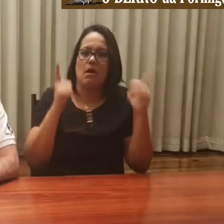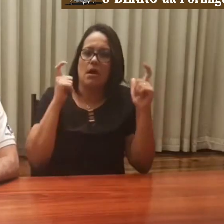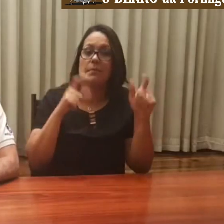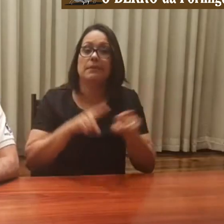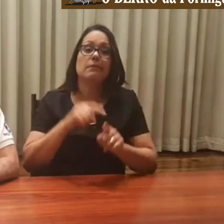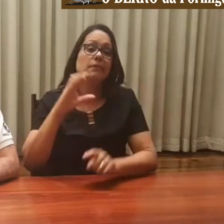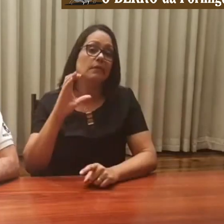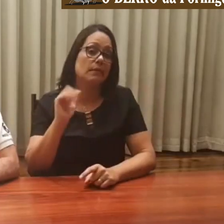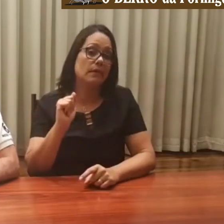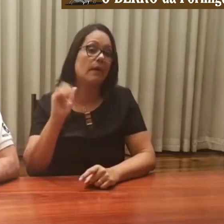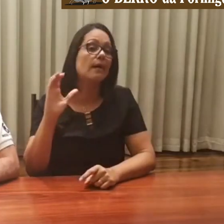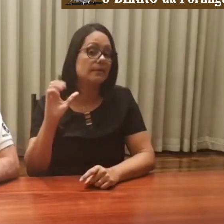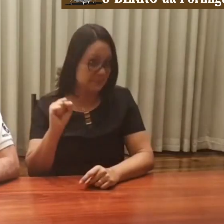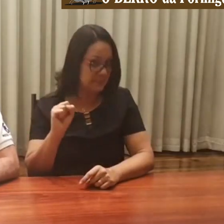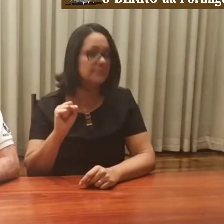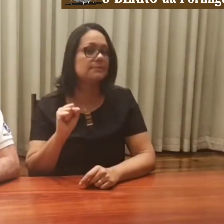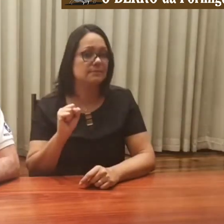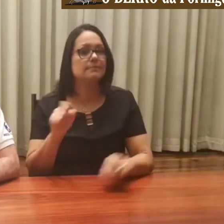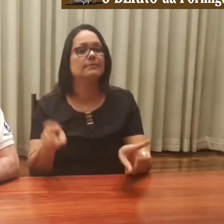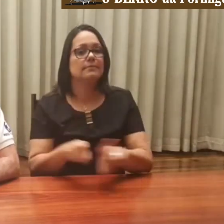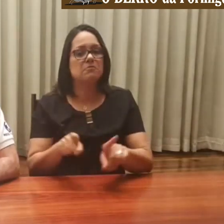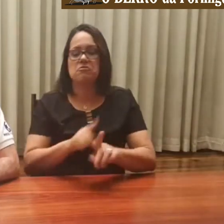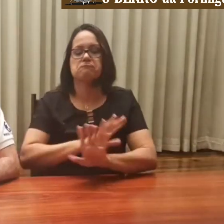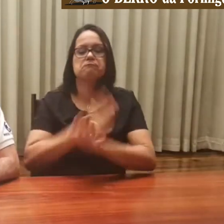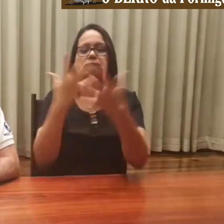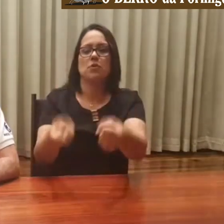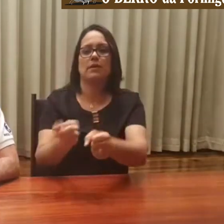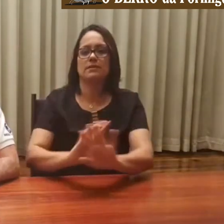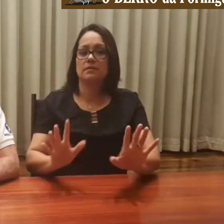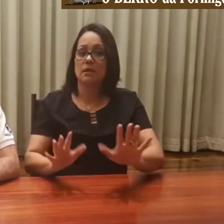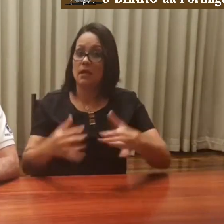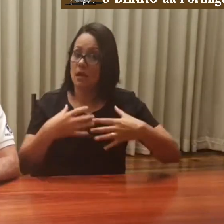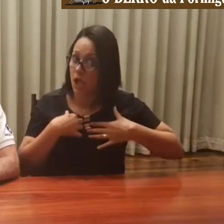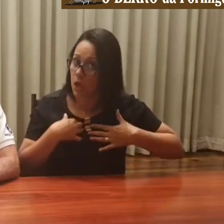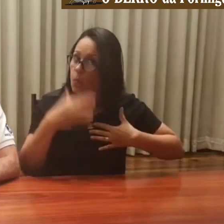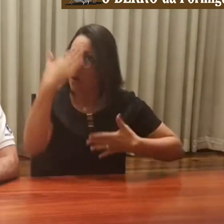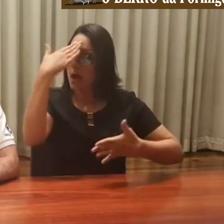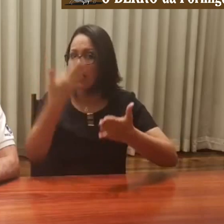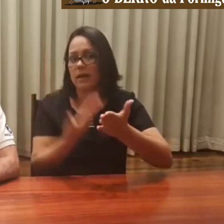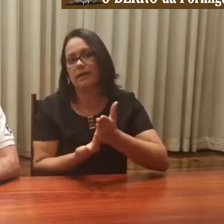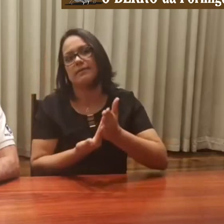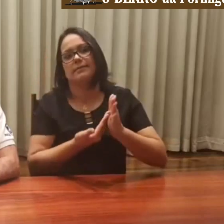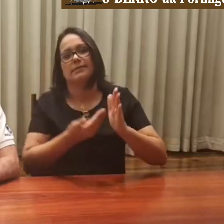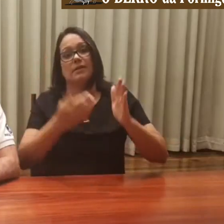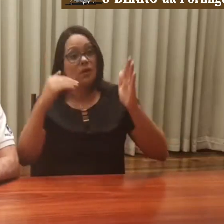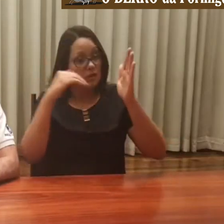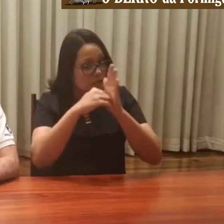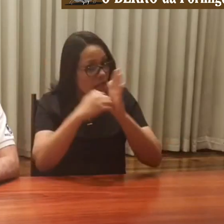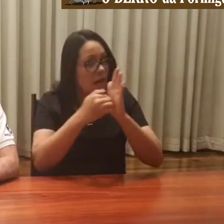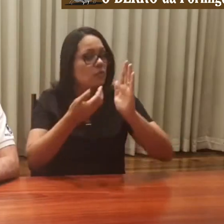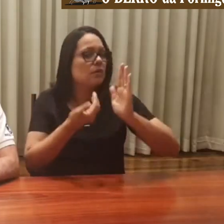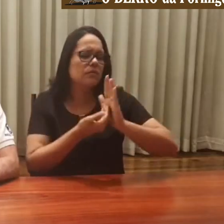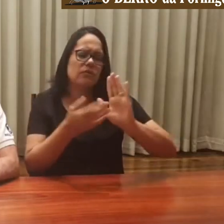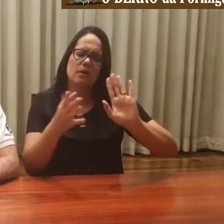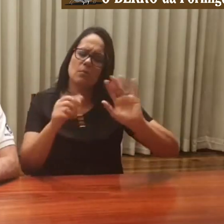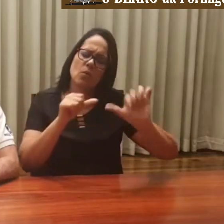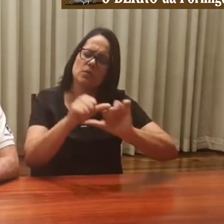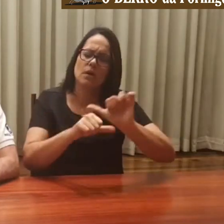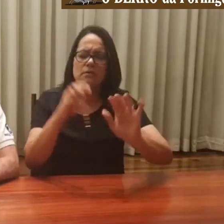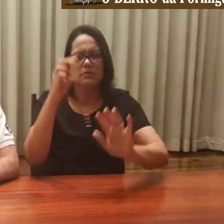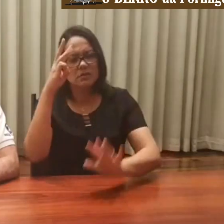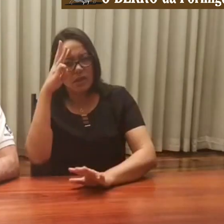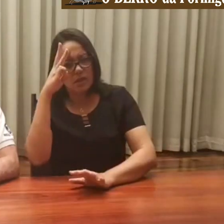CACs. Então, olha só, eu acredito que a Câmara vai reverter essa situação. Terça ou quarta-feira